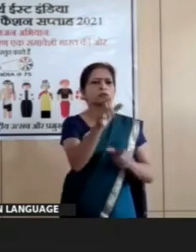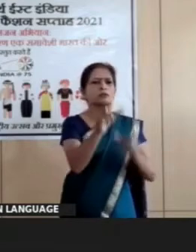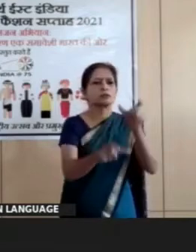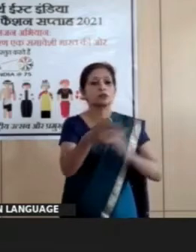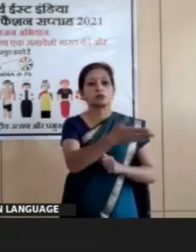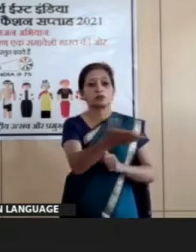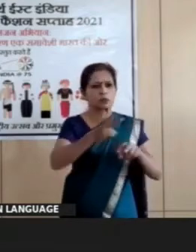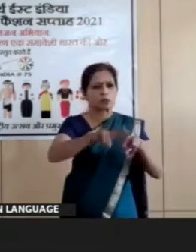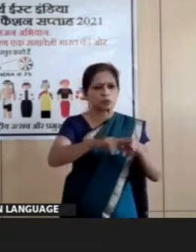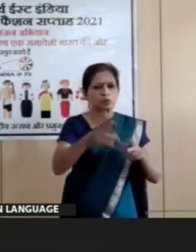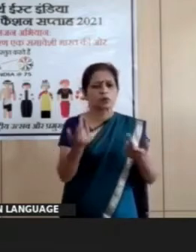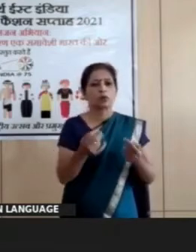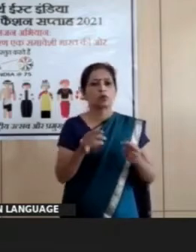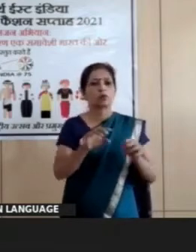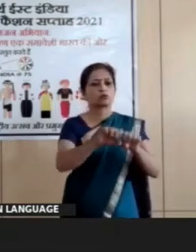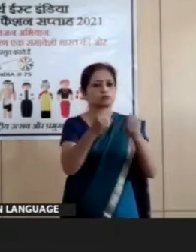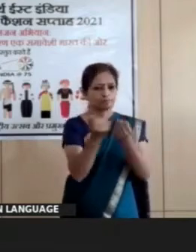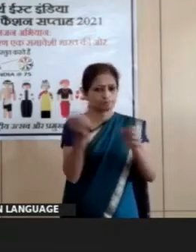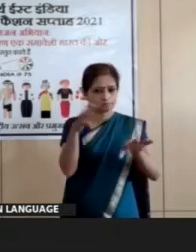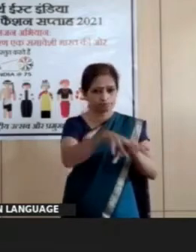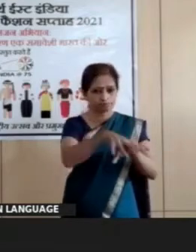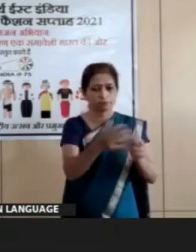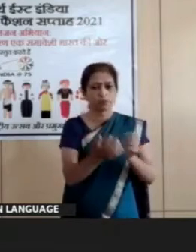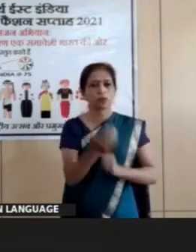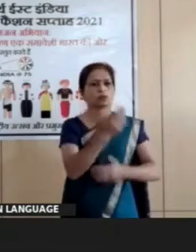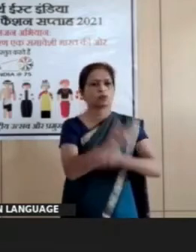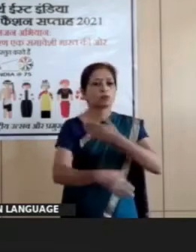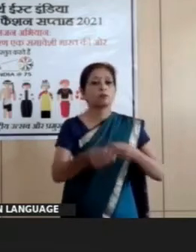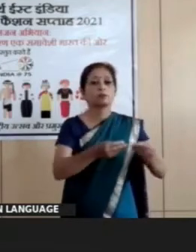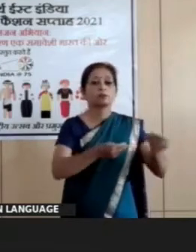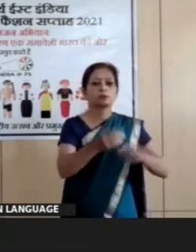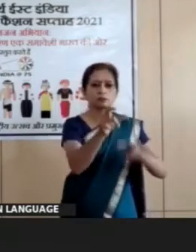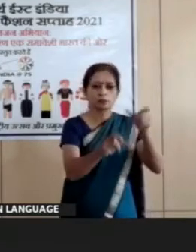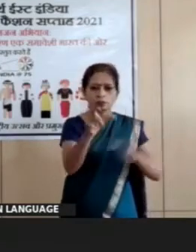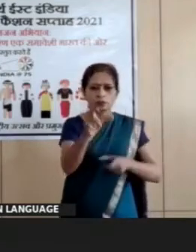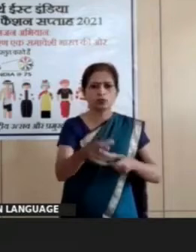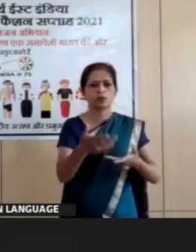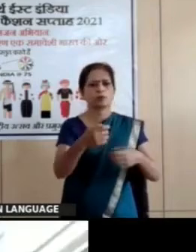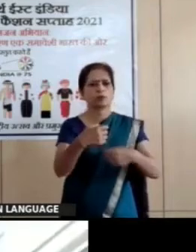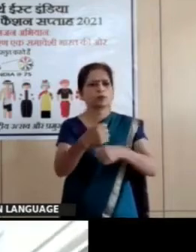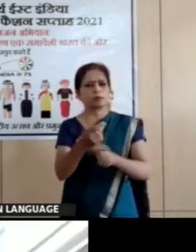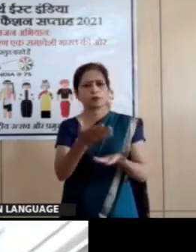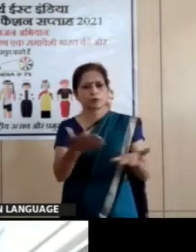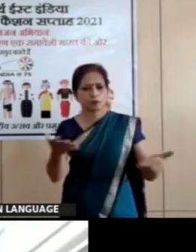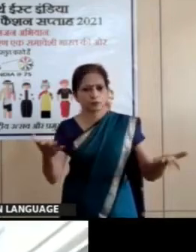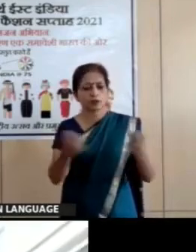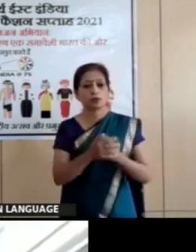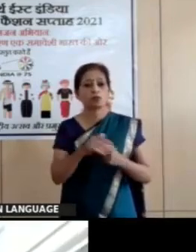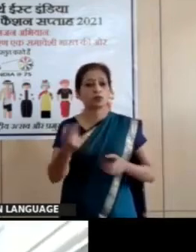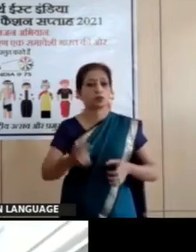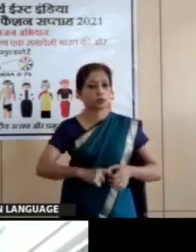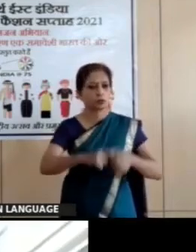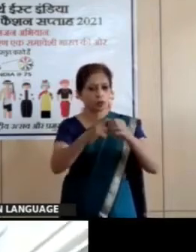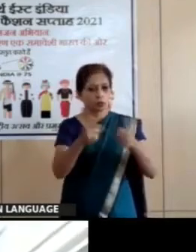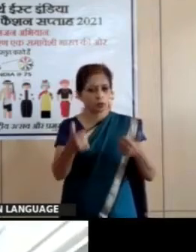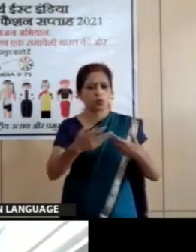देना, दिव्यांग कारीगरों का उच्च कौशल प्रशिक्षण